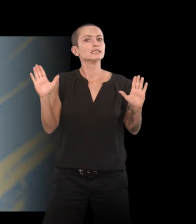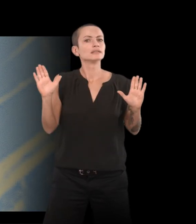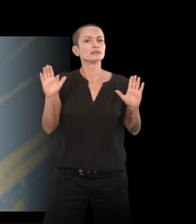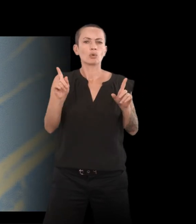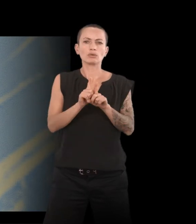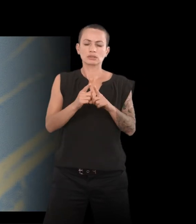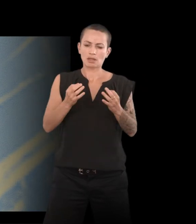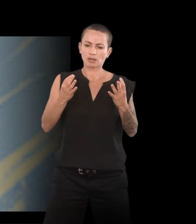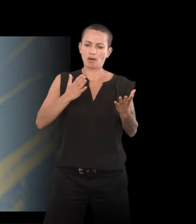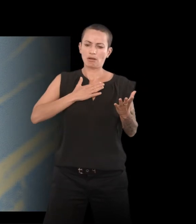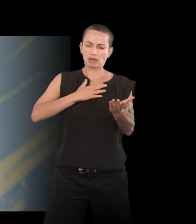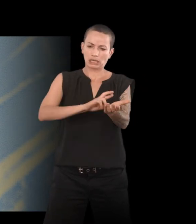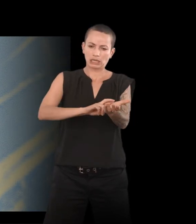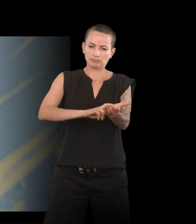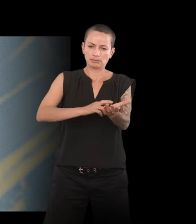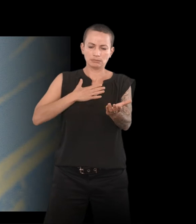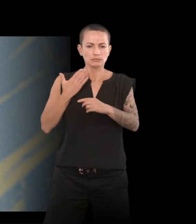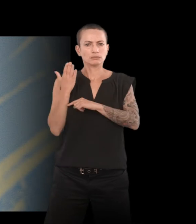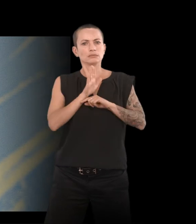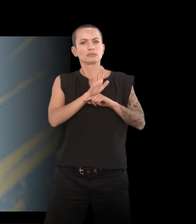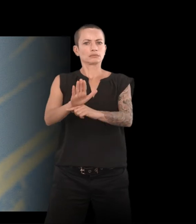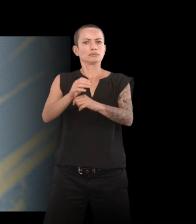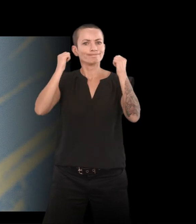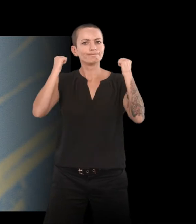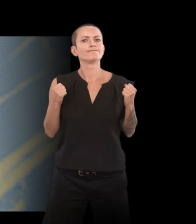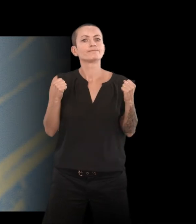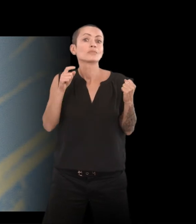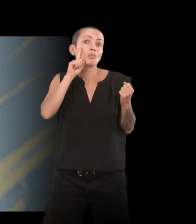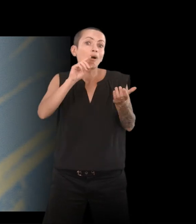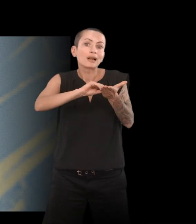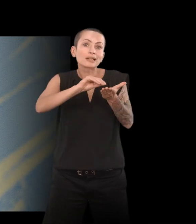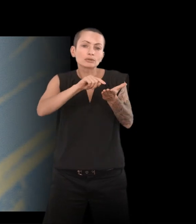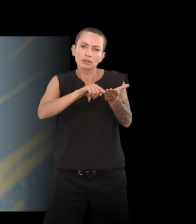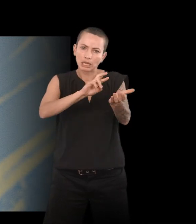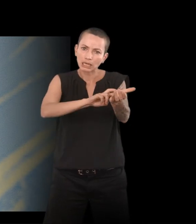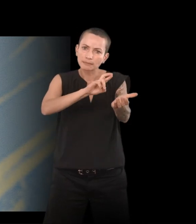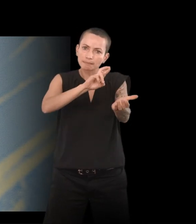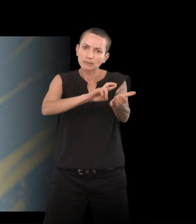imposer sa propre temporalité, parce que l'écriture, c'est un rythme, là où le corps est très ralenti.